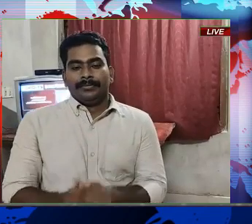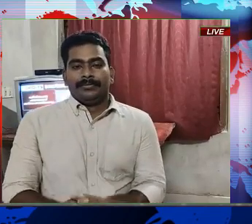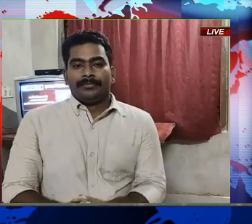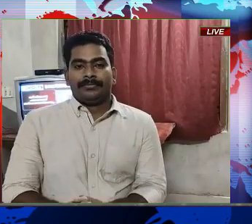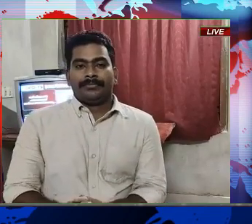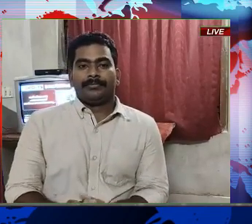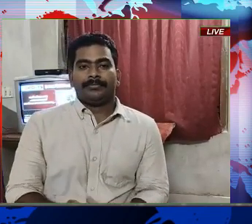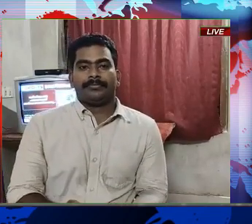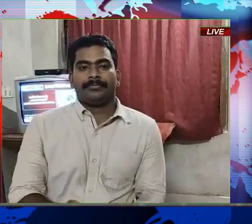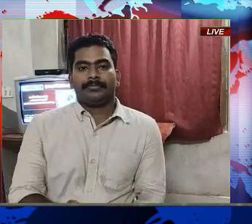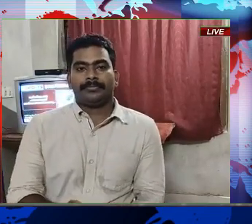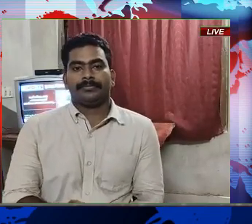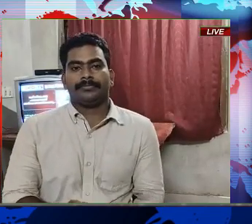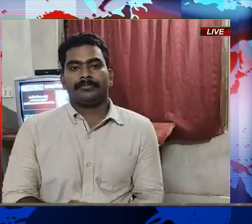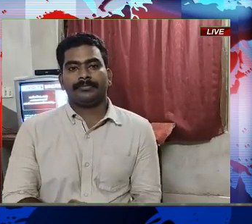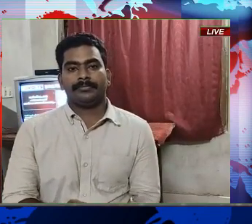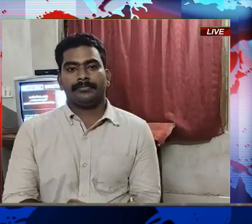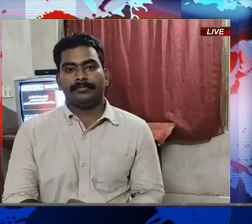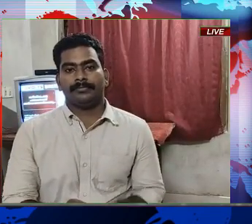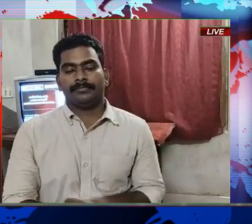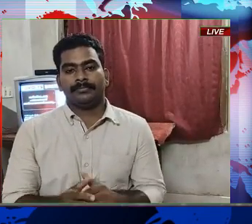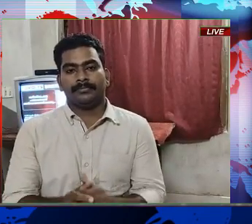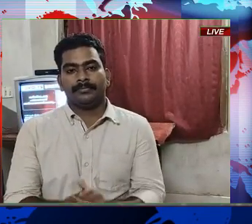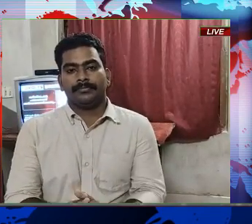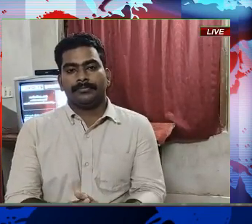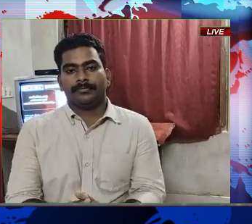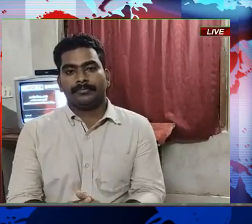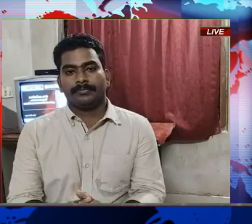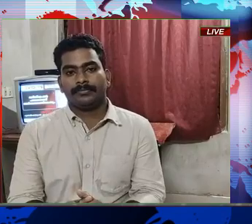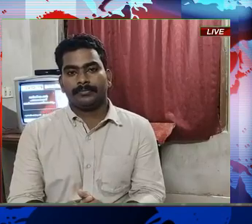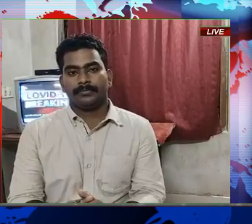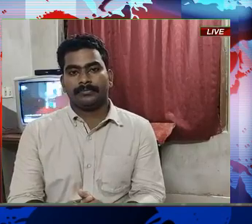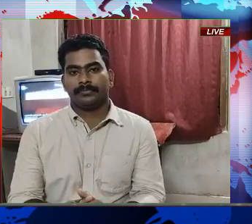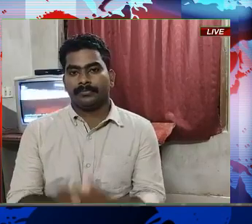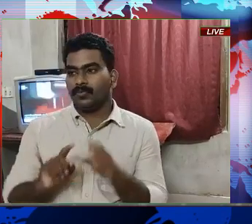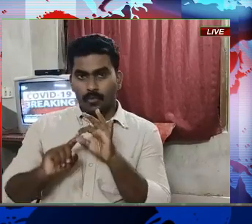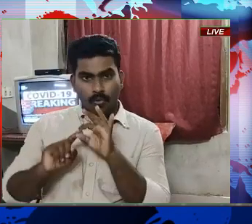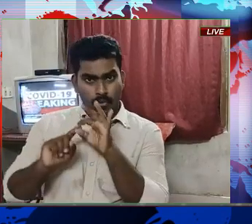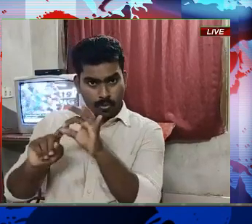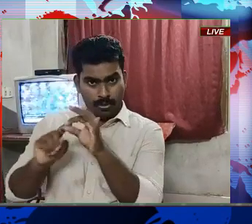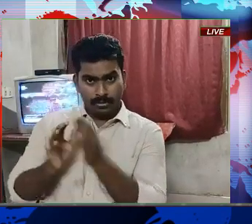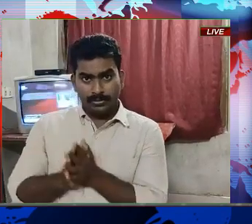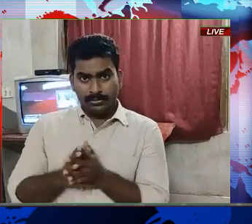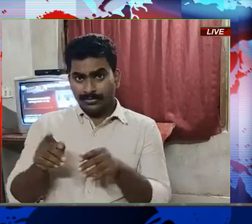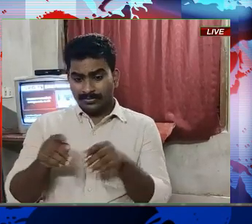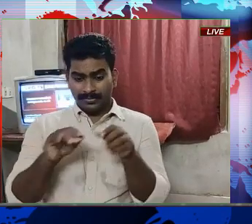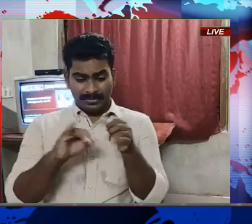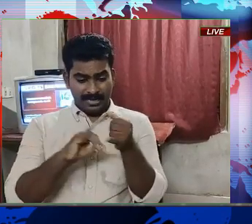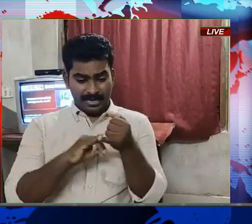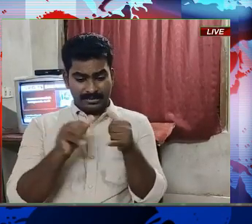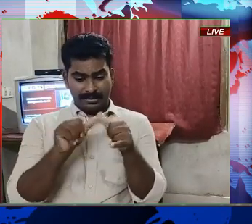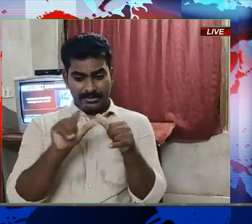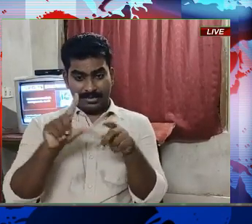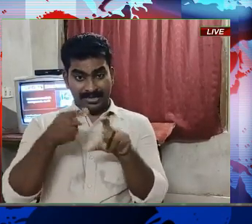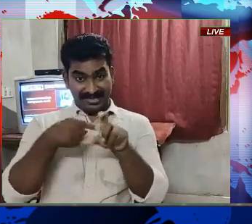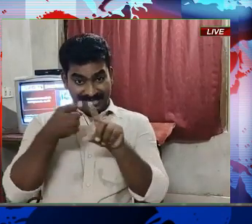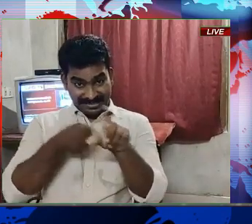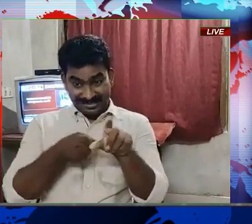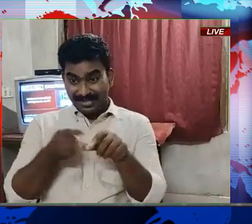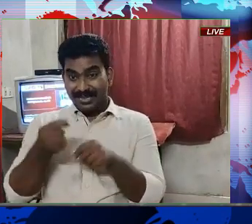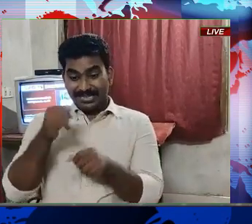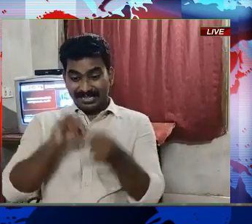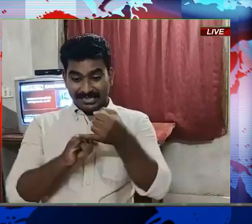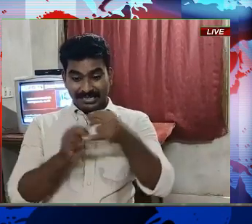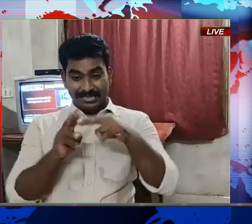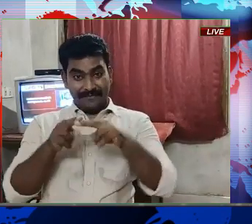ഇതെല്ലാം അംഗീകരിച്ചുകൊണ്ട് വീട്ടിൽ കുത്തിയിരിക്കാറില്ലല്ലോ. ഇത്തരം പൊതുകാര്യങ്ങളിലൊക്കെ അവർ എത്തിച്ചേരുമല്ലോ. അപ്പോൾ ഒരുപാട് ആളുകൾക്ക് വ്യാപിക്കുമല്ലോ. അത്